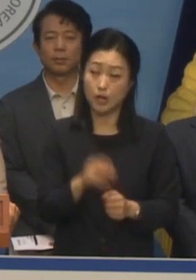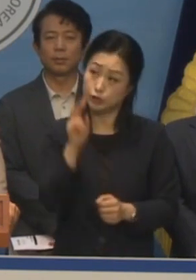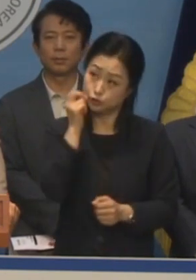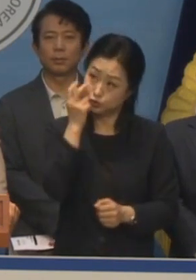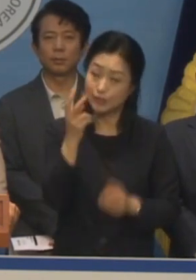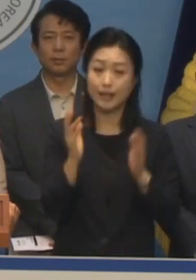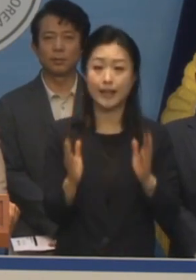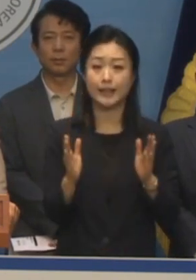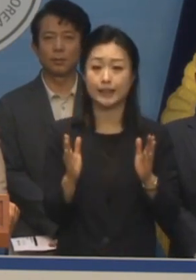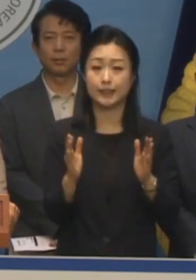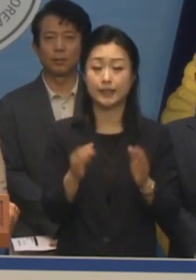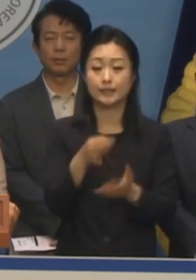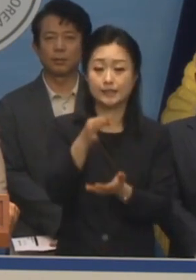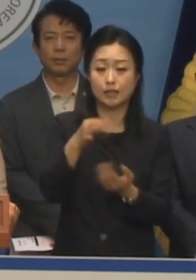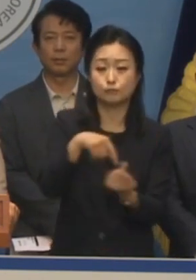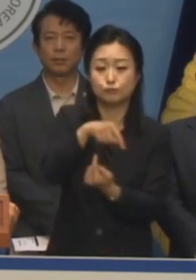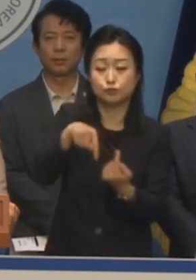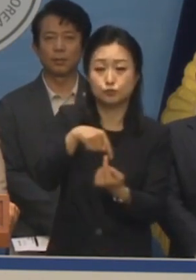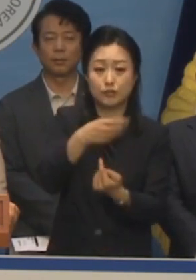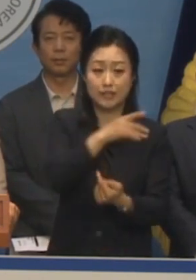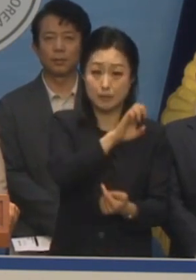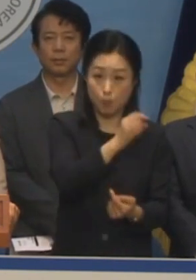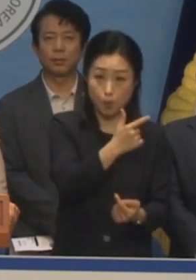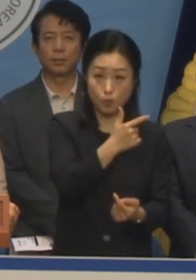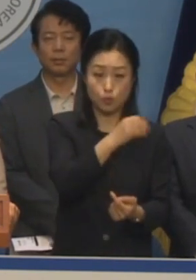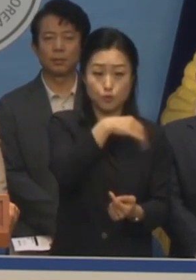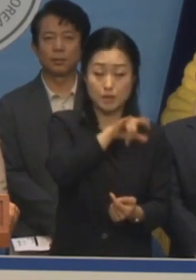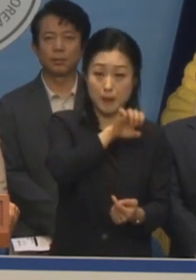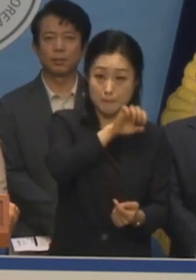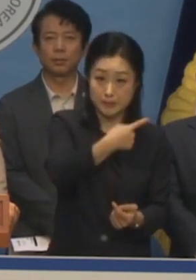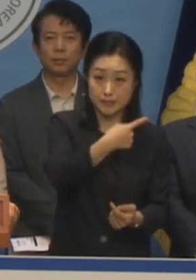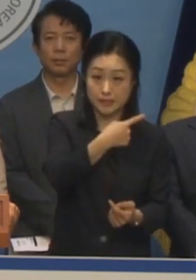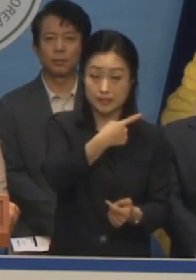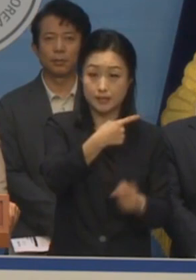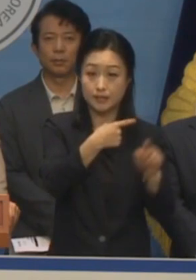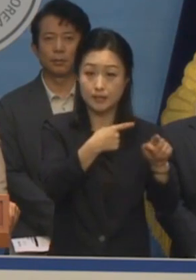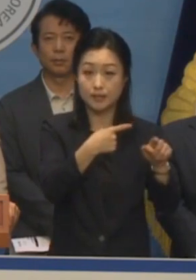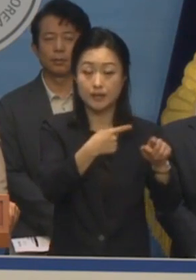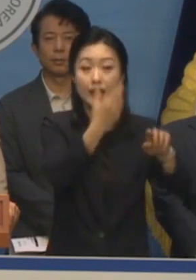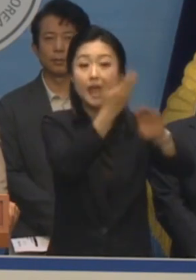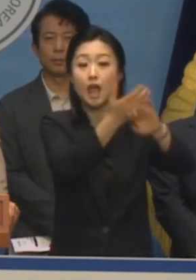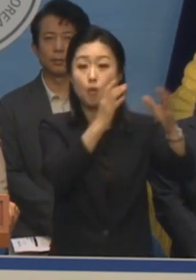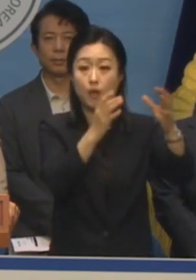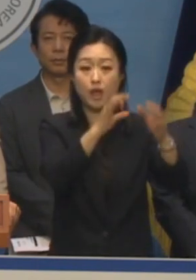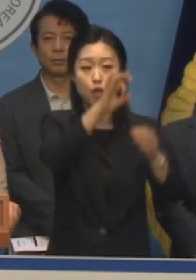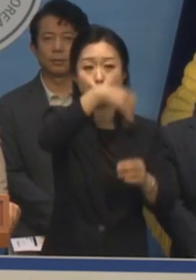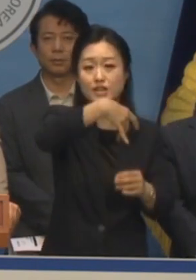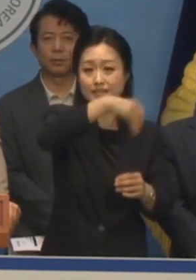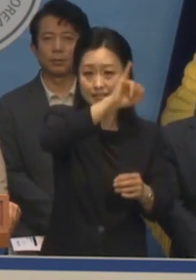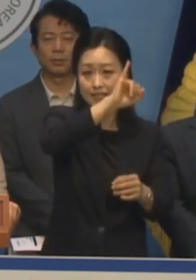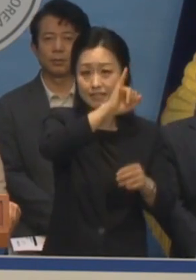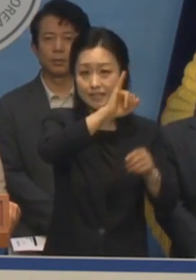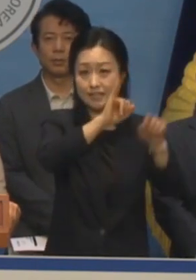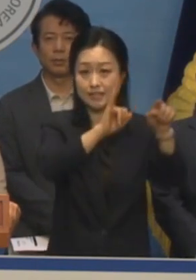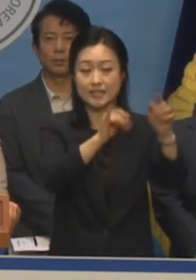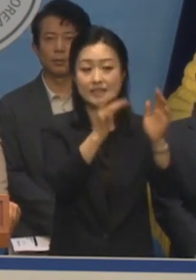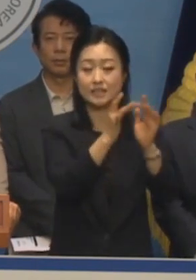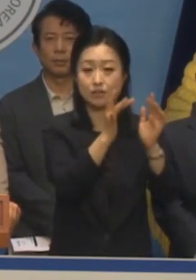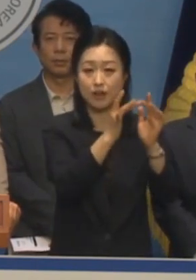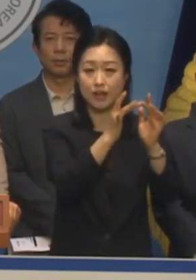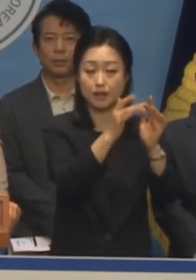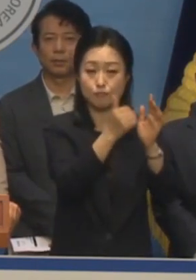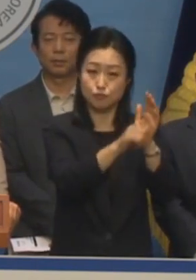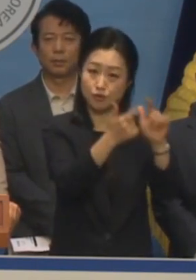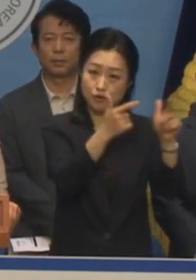2달여 기간에 있어서의 자금들을 티몬과 윈메프는 해외에 있는 그 위시라는 다른 전자 쇼핑몰들을